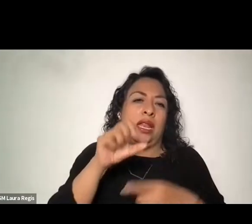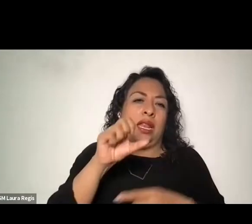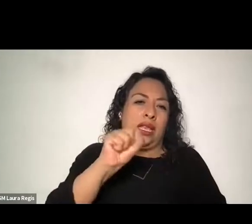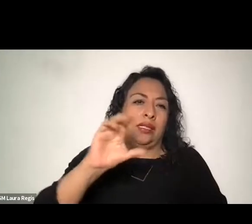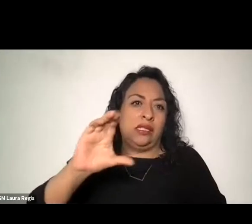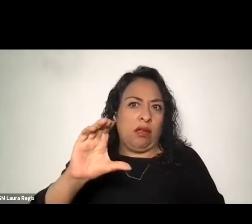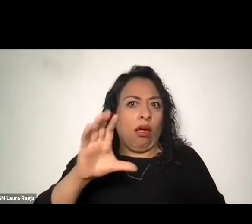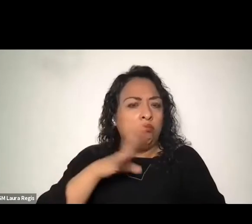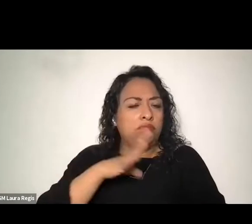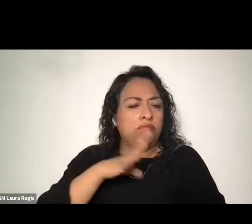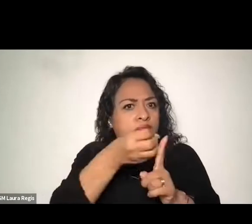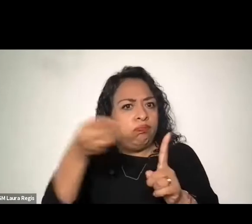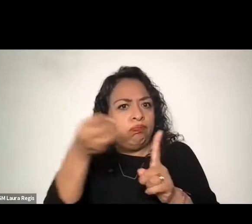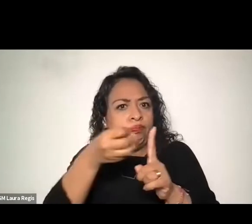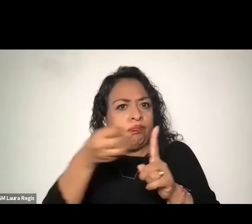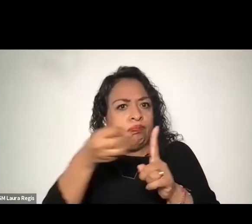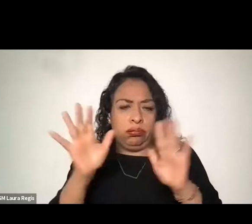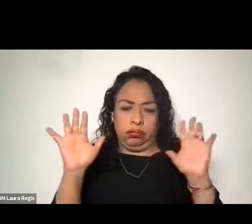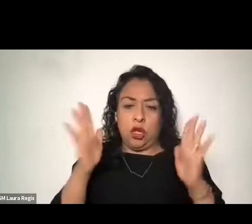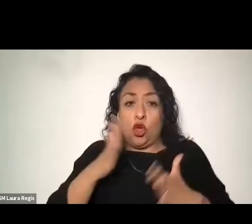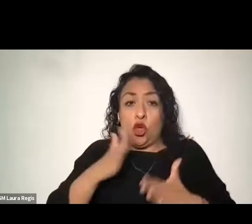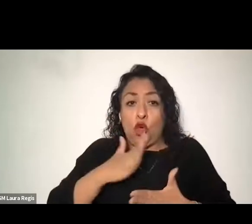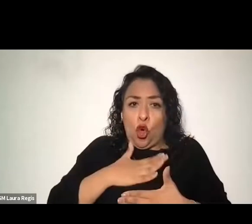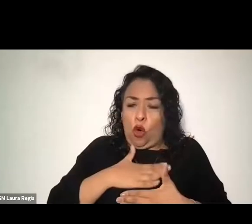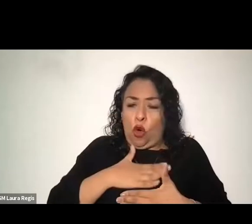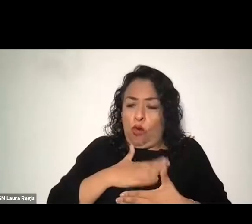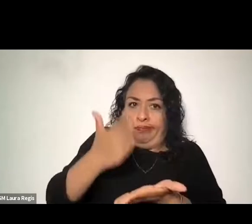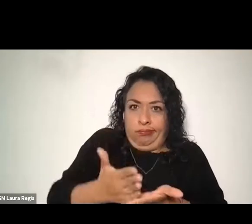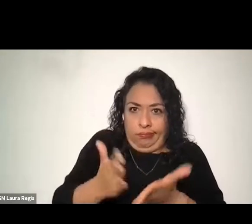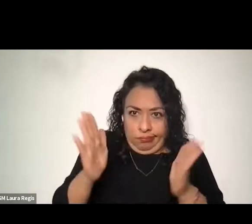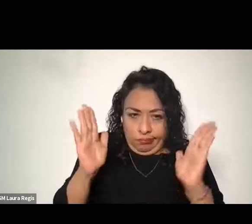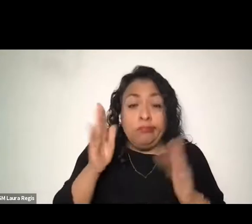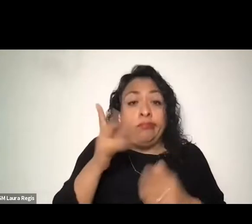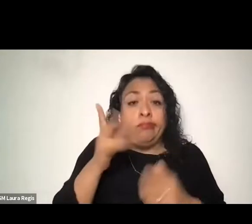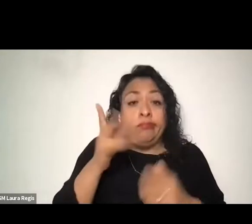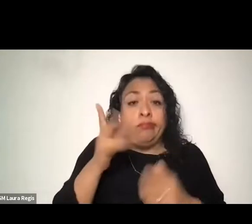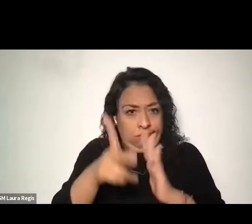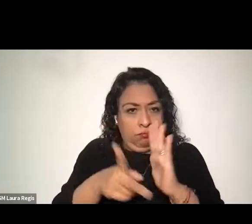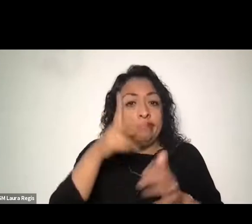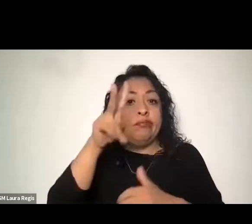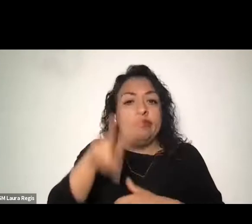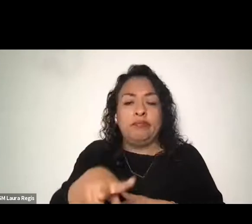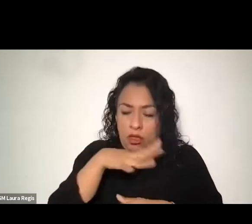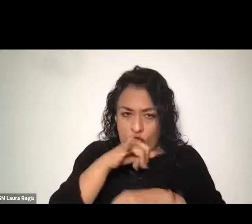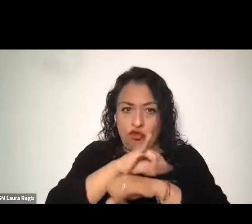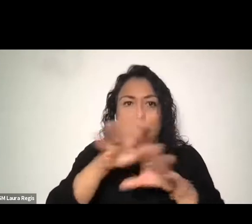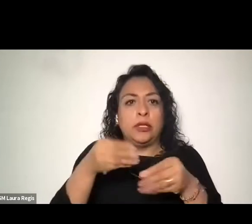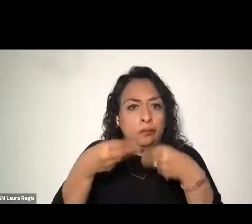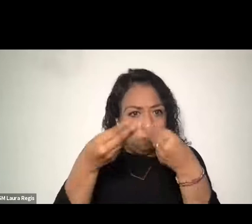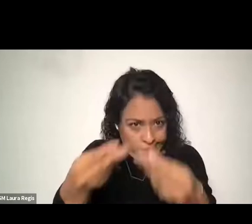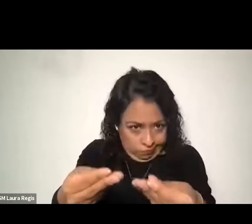organizada. Bueno, yo me quedaría hasta ahí y les reitero, vamos a darles esta información y